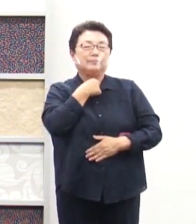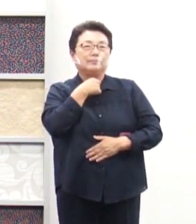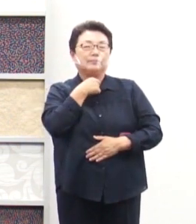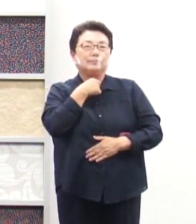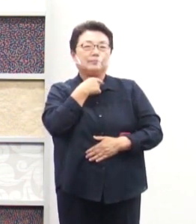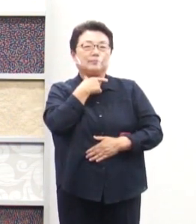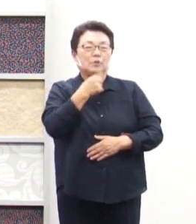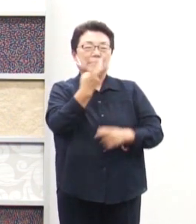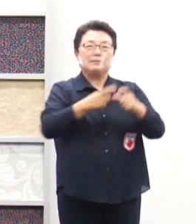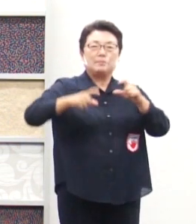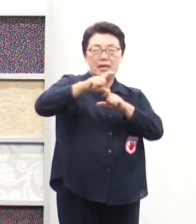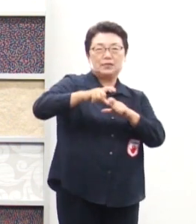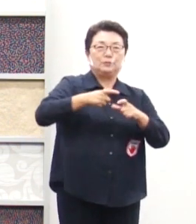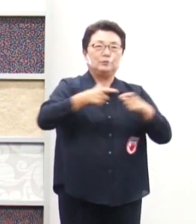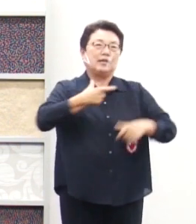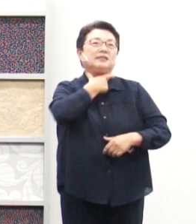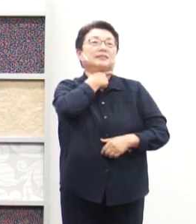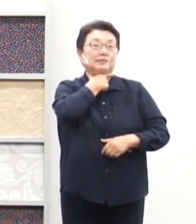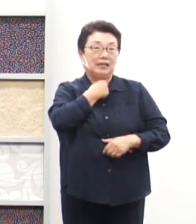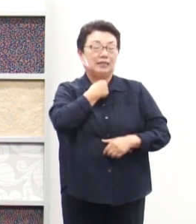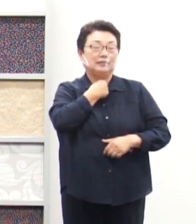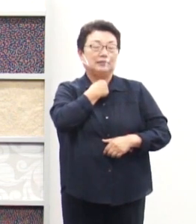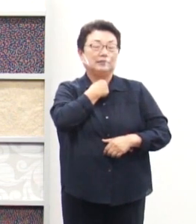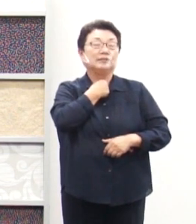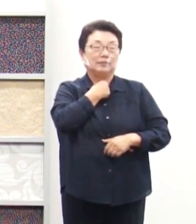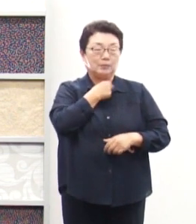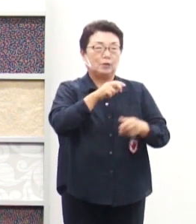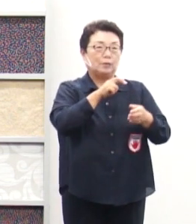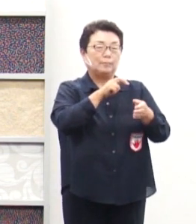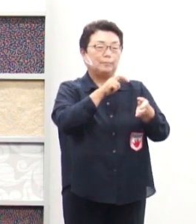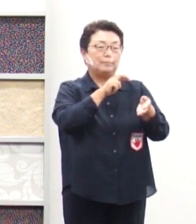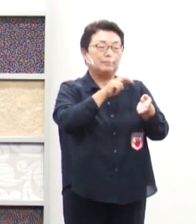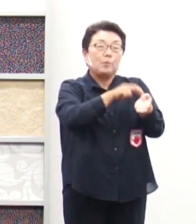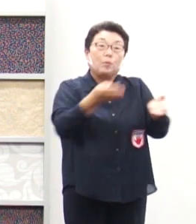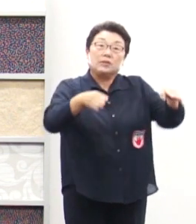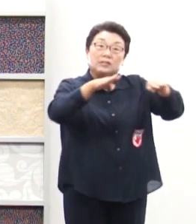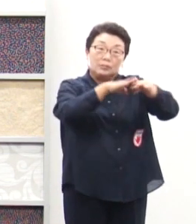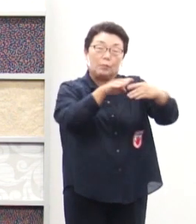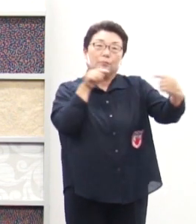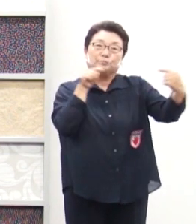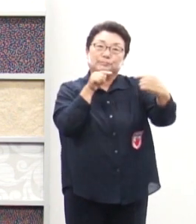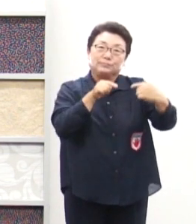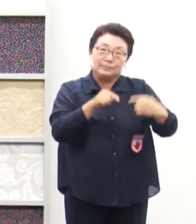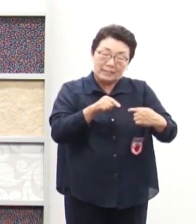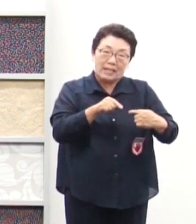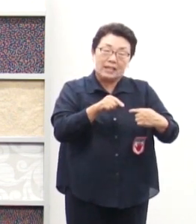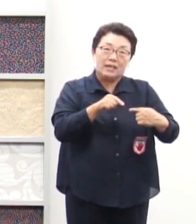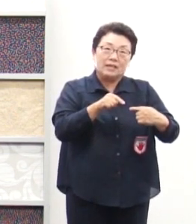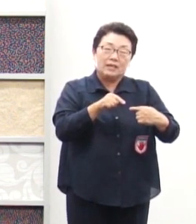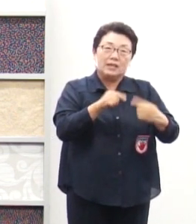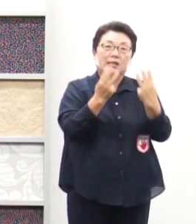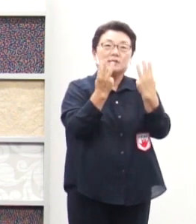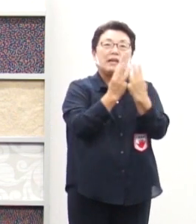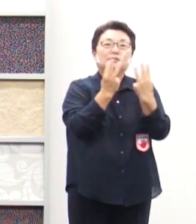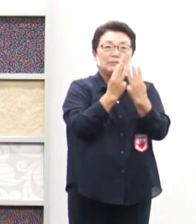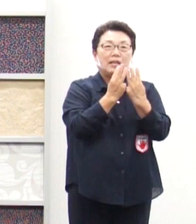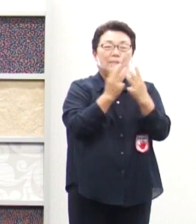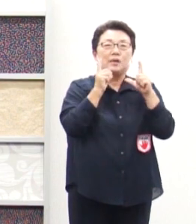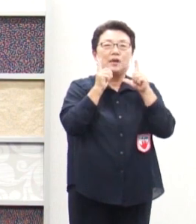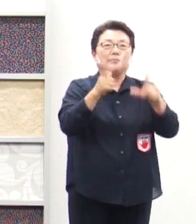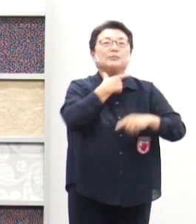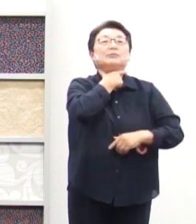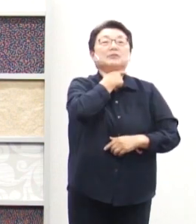その規模のものなんですけれども、これはもう少し話が整ったところで具体的な数字はお話したいと思いますが、